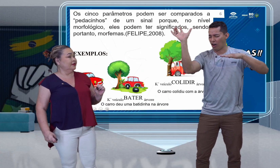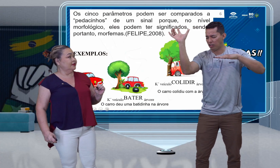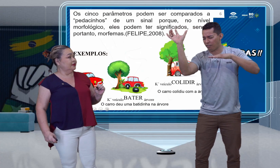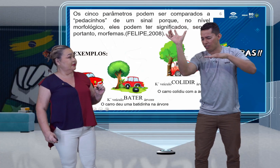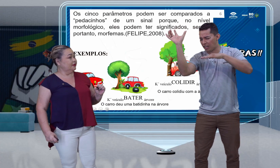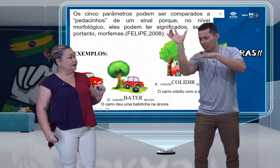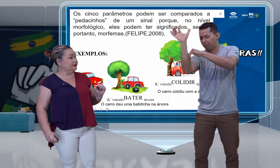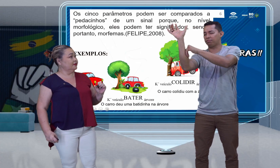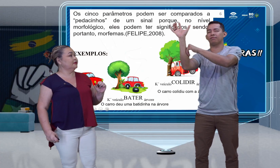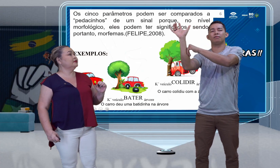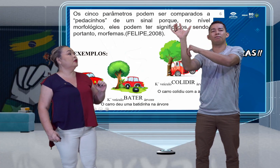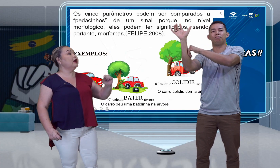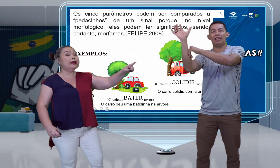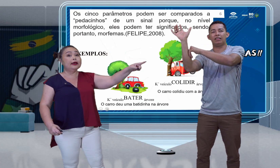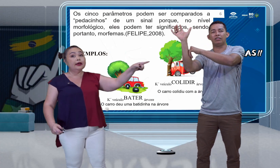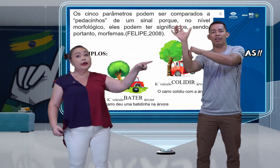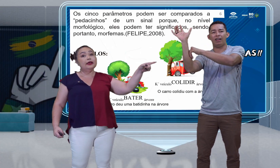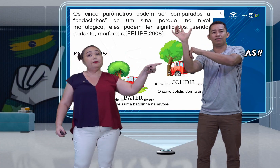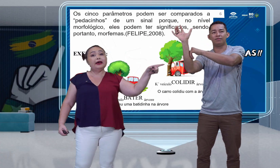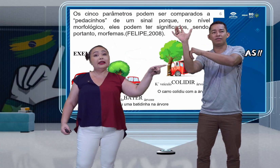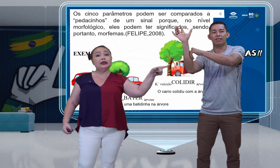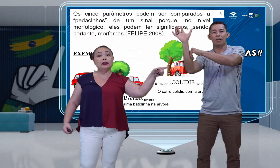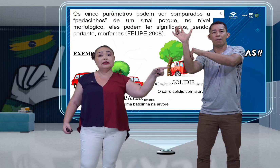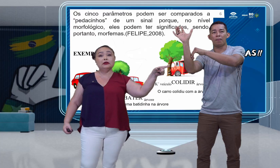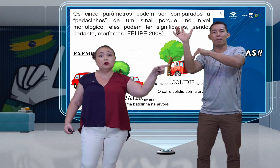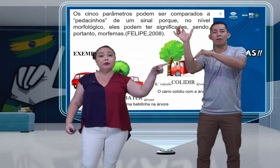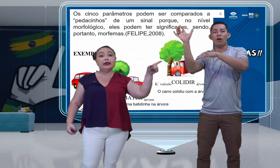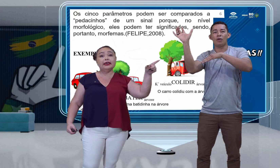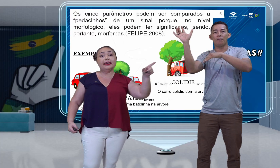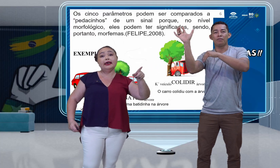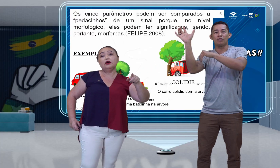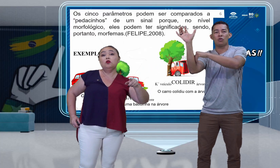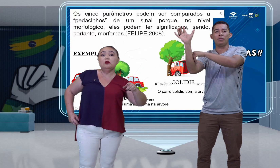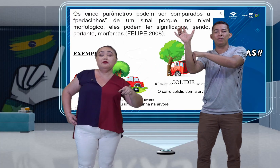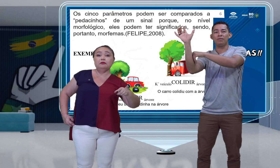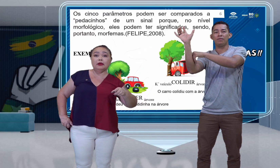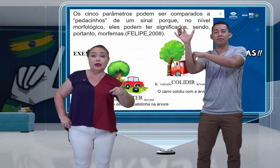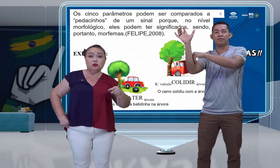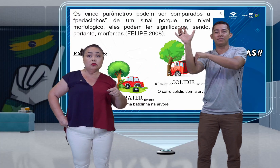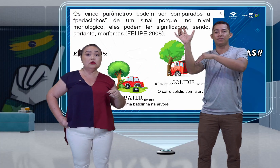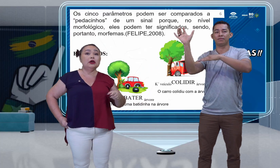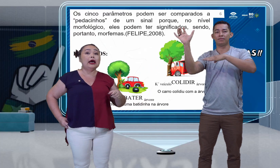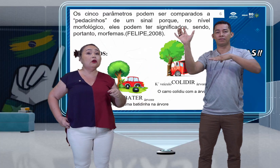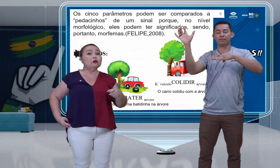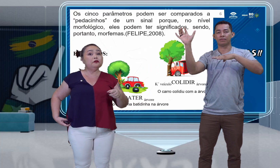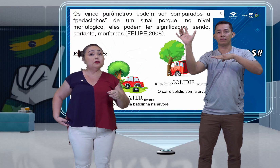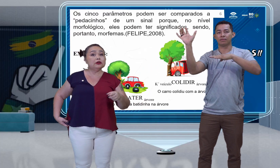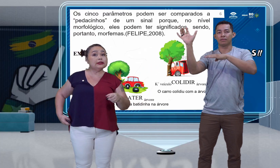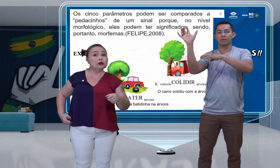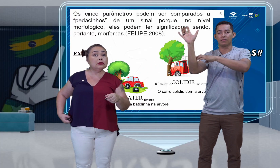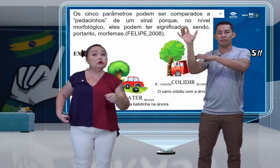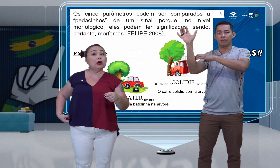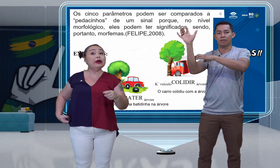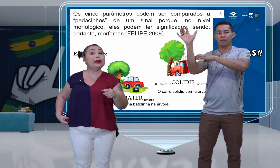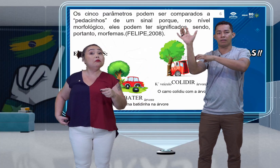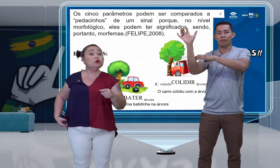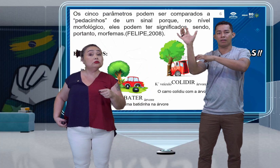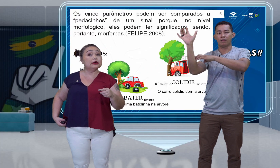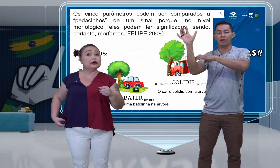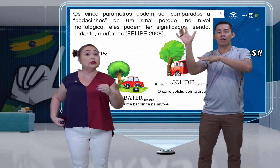alta velocidade, bateu na árvore. Repara que olha como é que é o movimento, a configuração manual, ela muda.